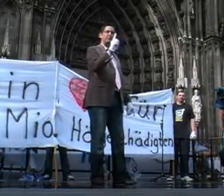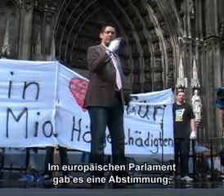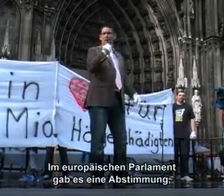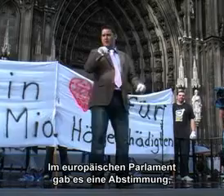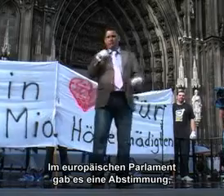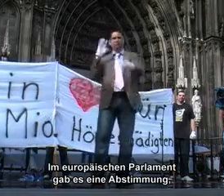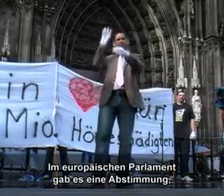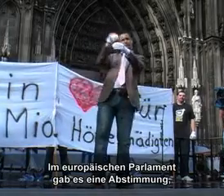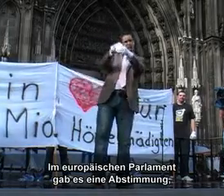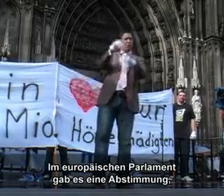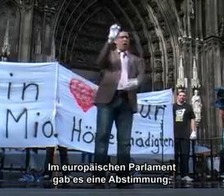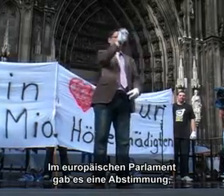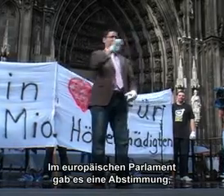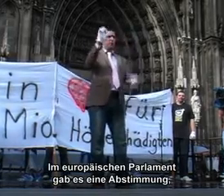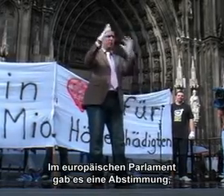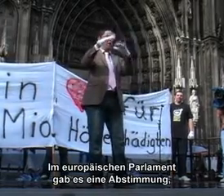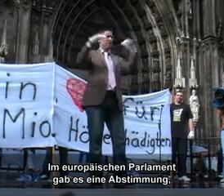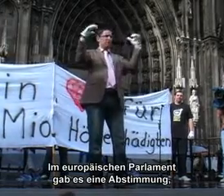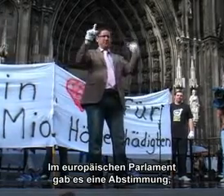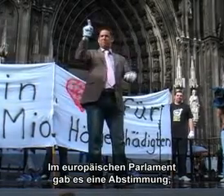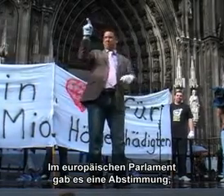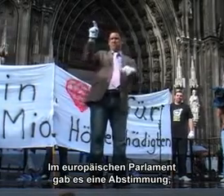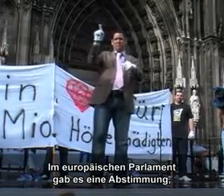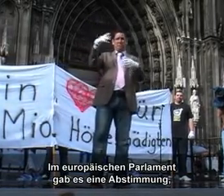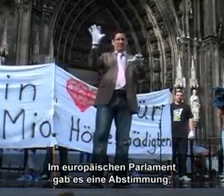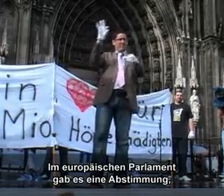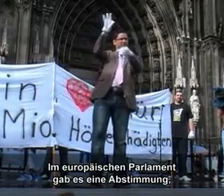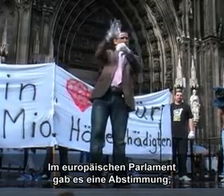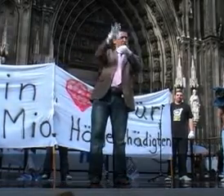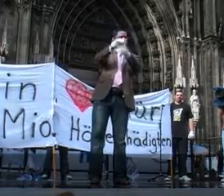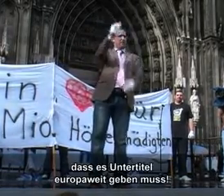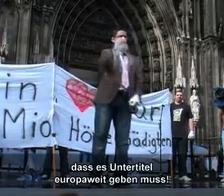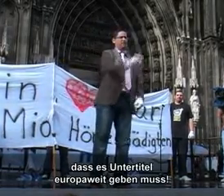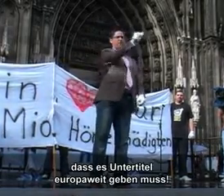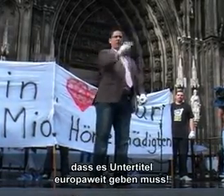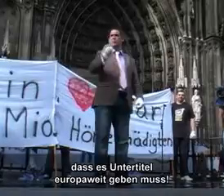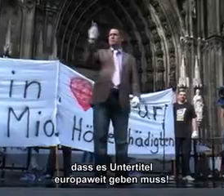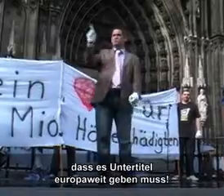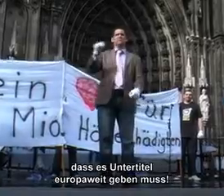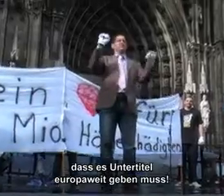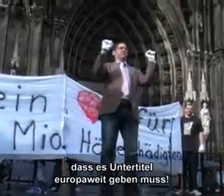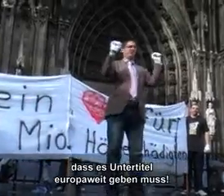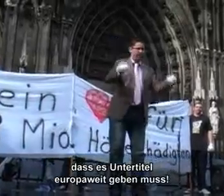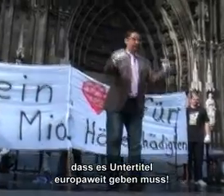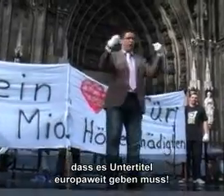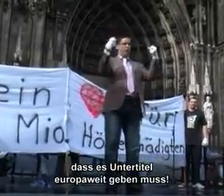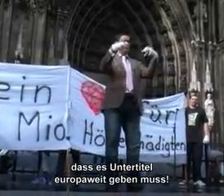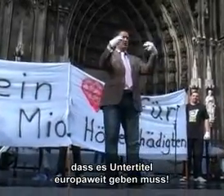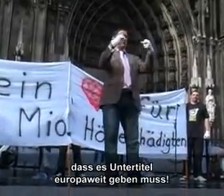Das ist nicht nur in Deutschland ein Problem, sondern auch in anderen Ländern. Und im Europäischen Parlament gab es eine